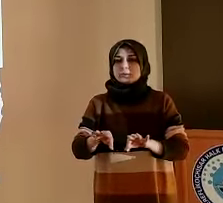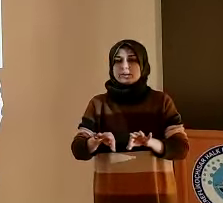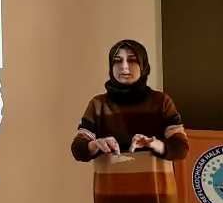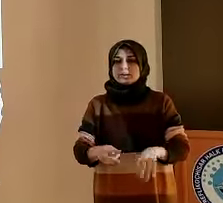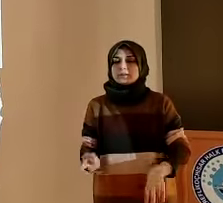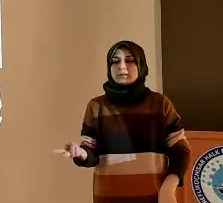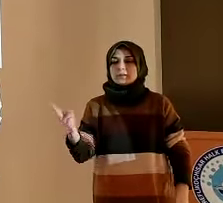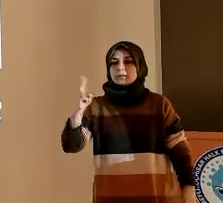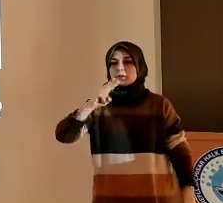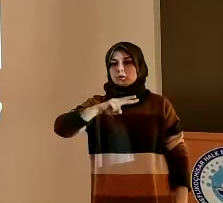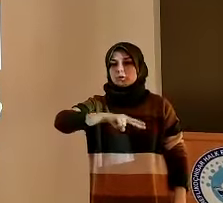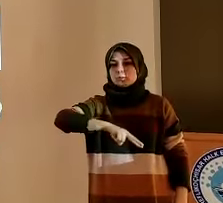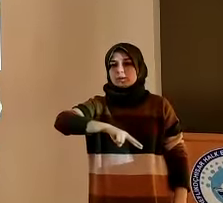ölçmek, ölmek,